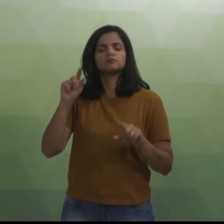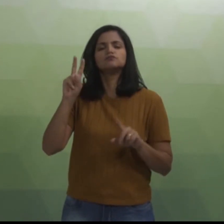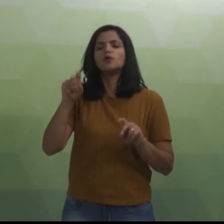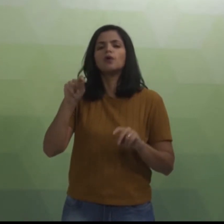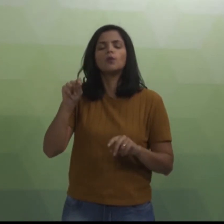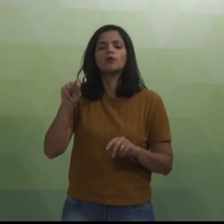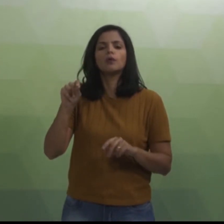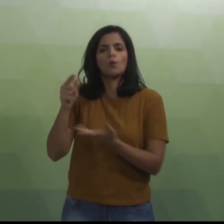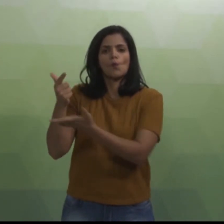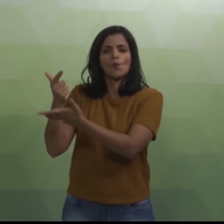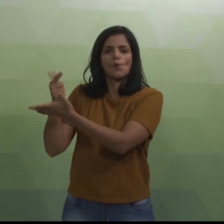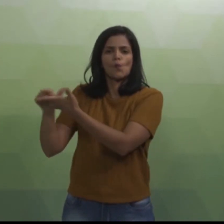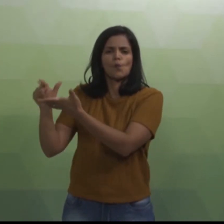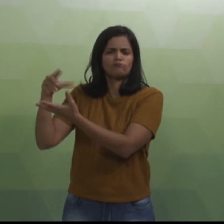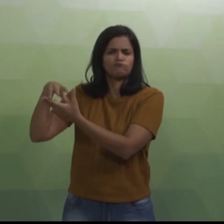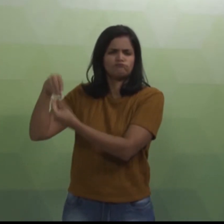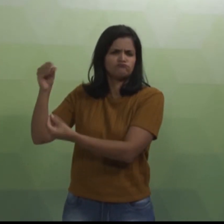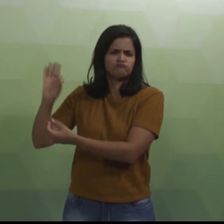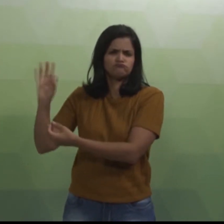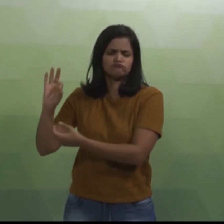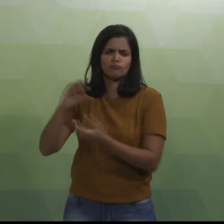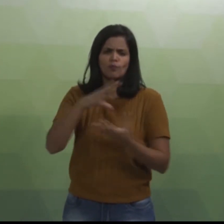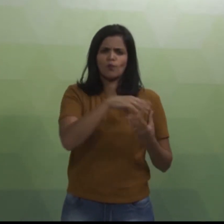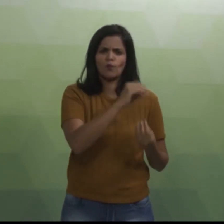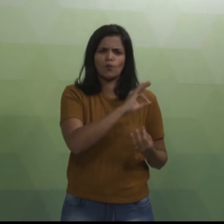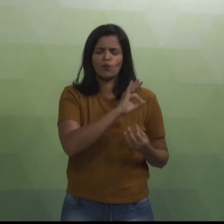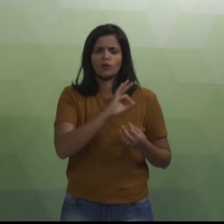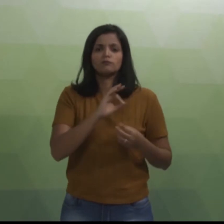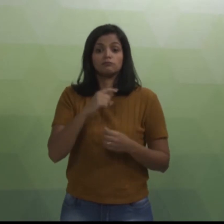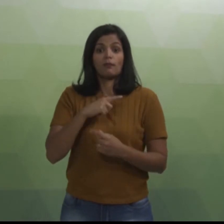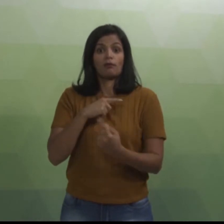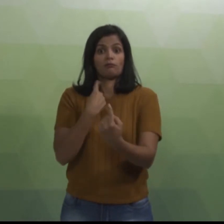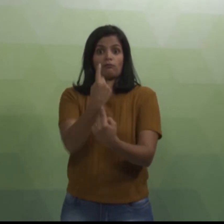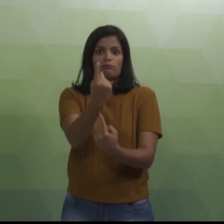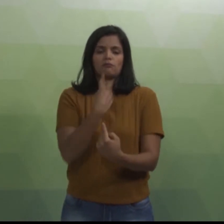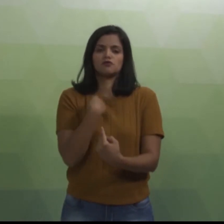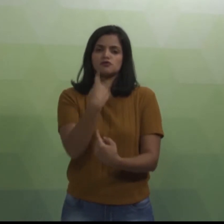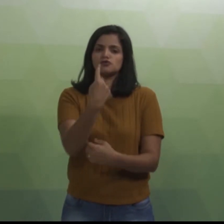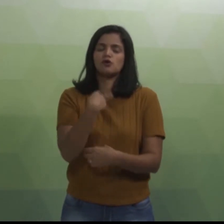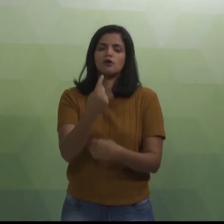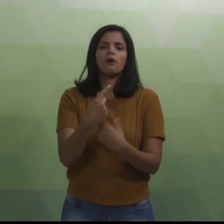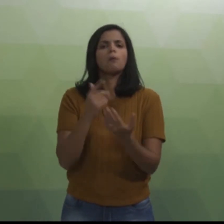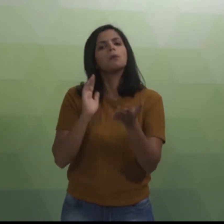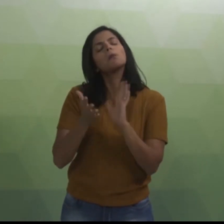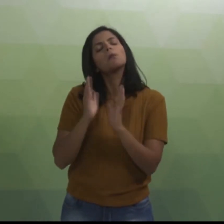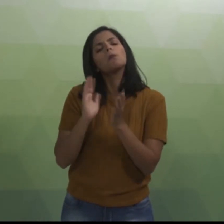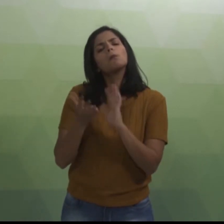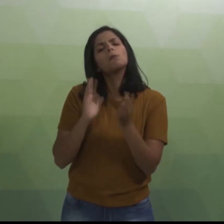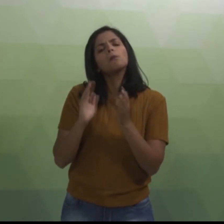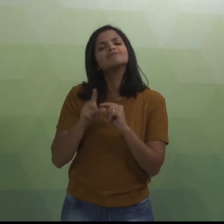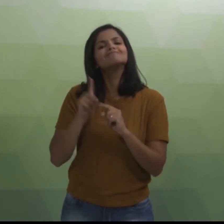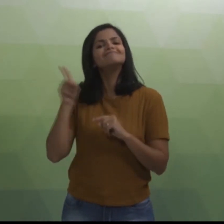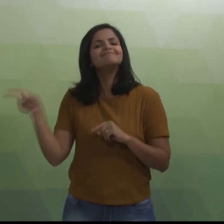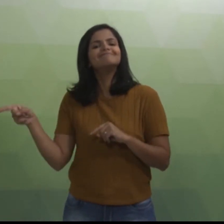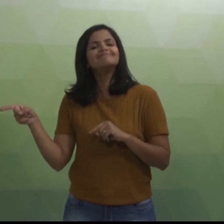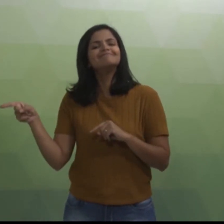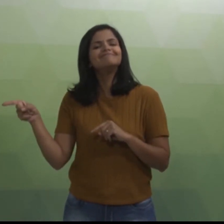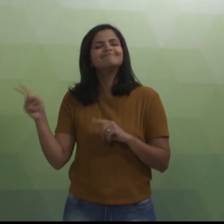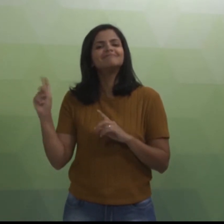Bom, o slide mostrou que o referente ausente. Então, estou